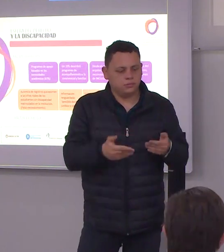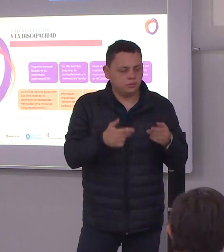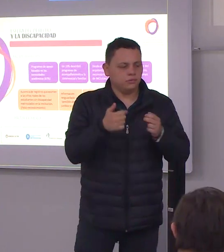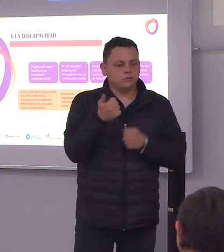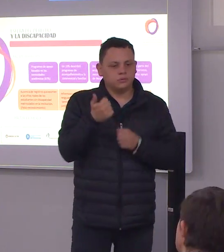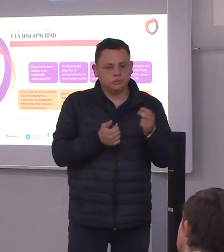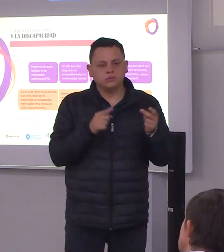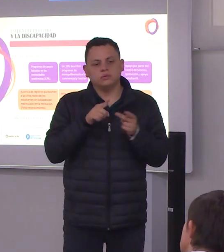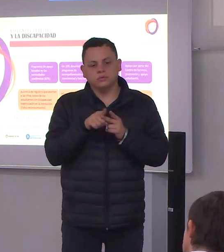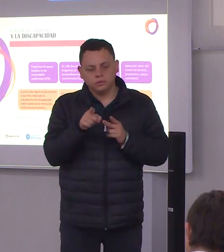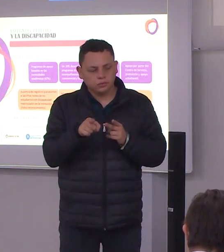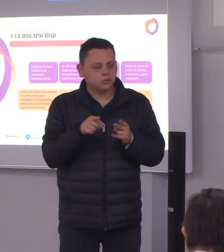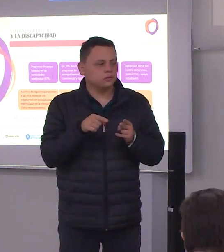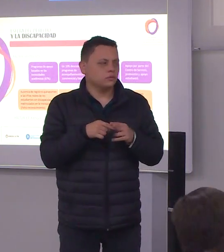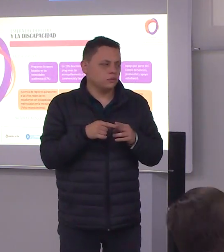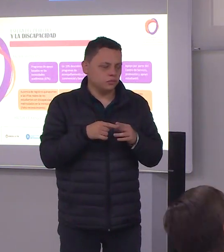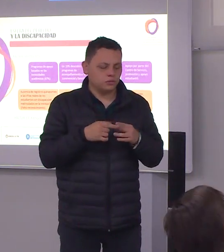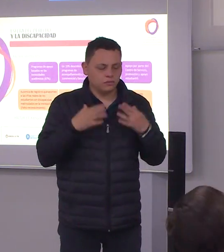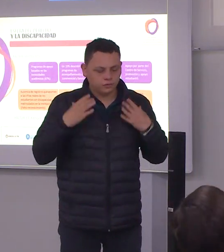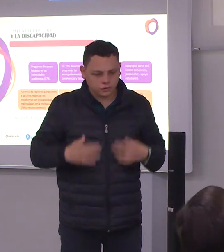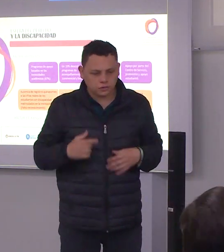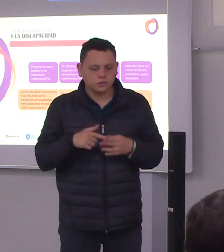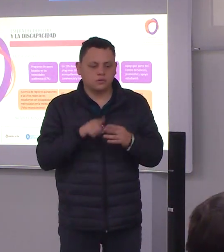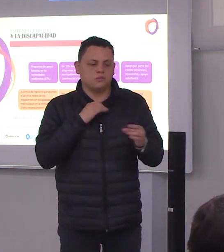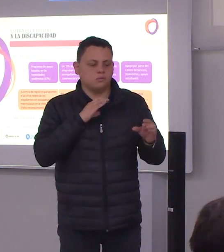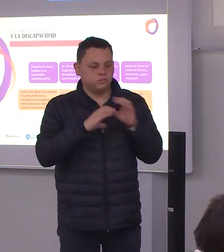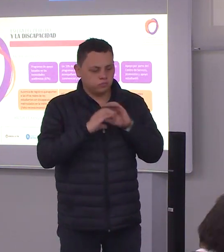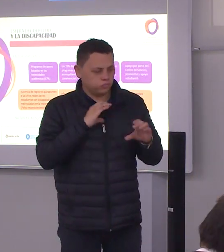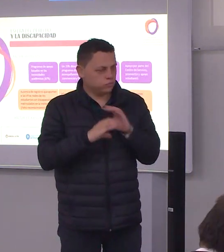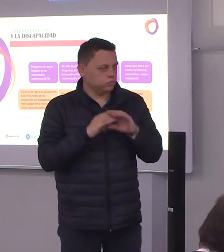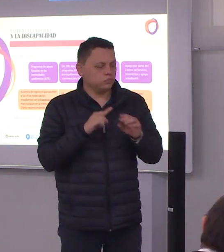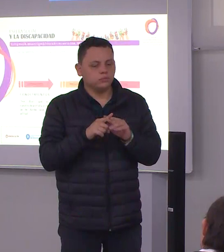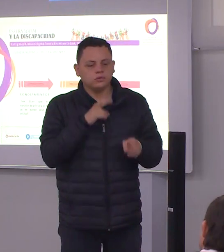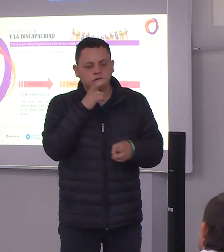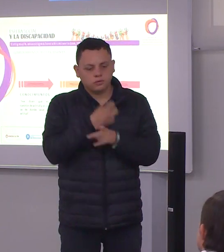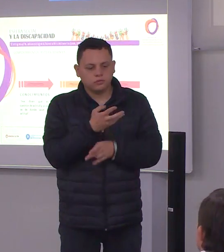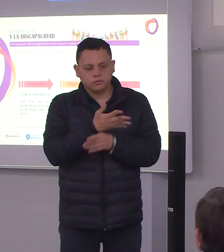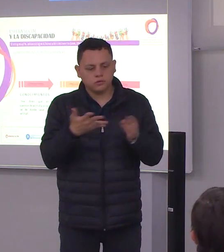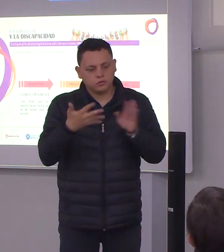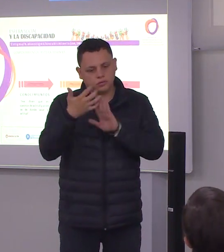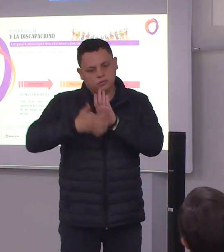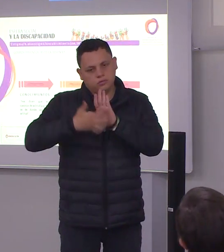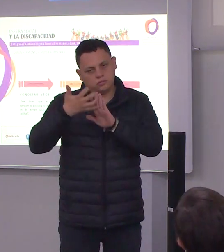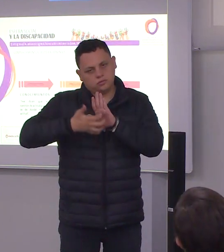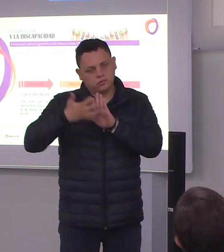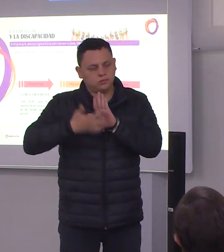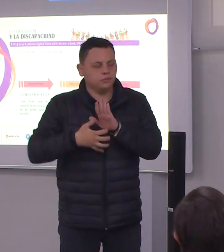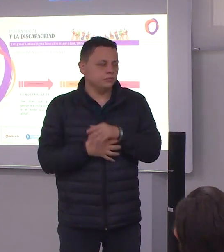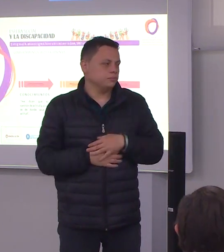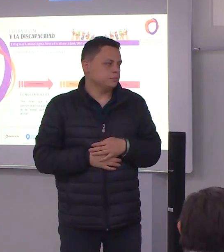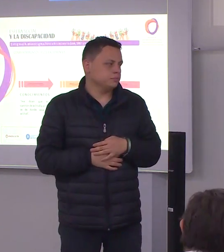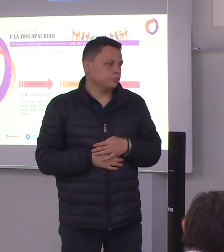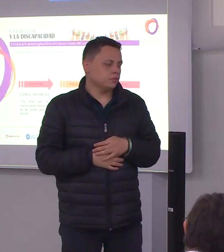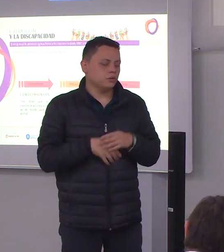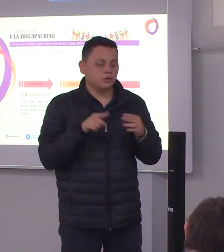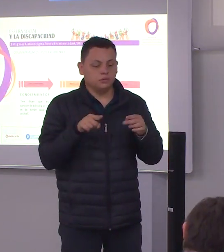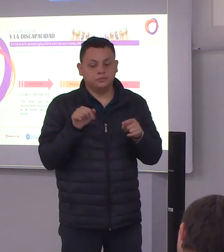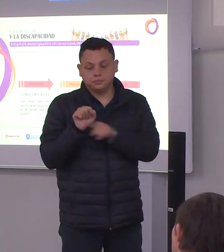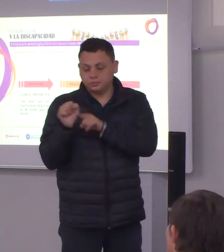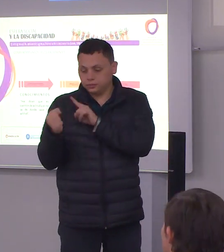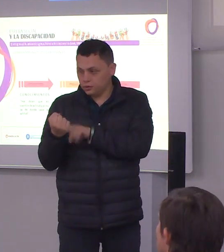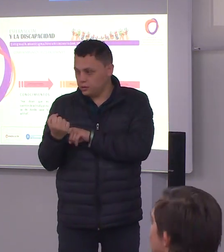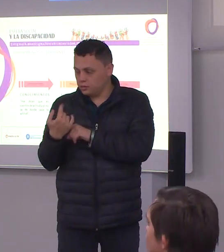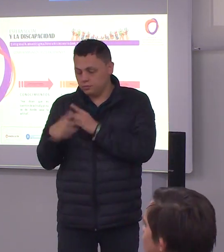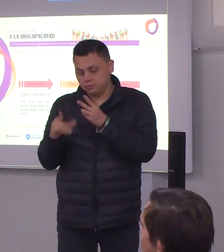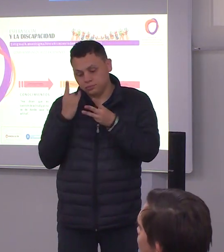barreras de tipo físico y de comunicación y dificultades en los procesos de diagnóstico y en la parte social que es